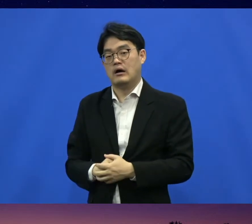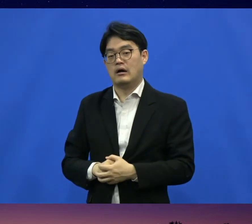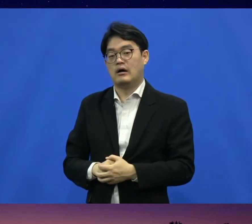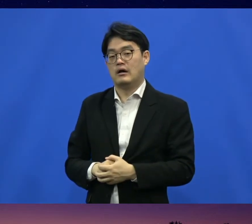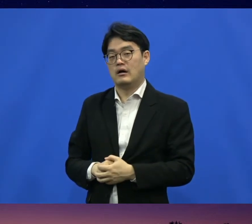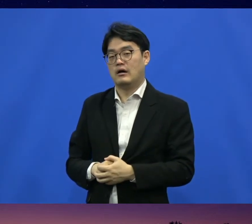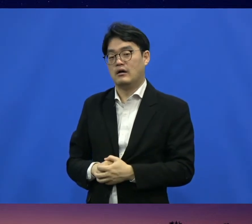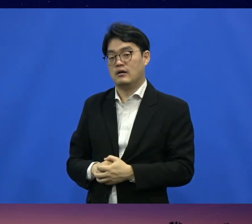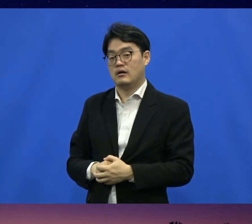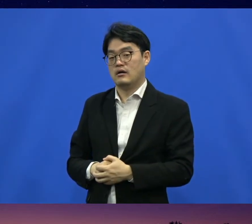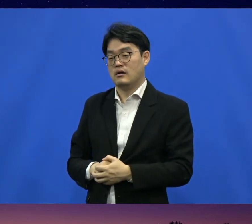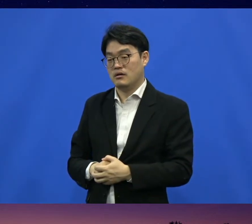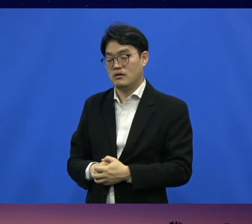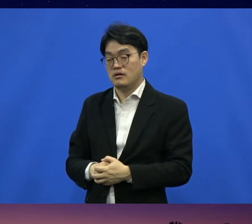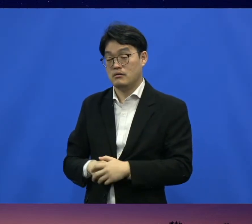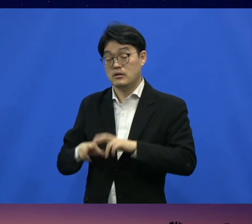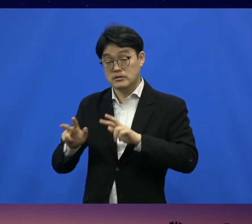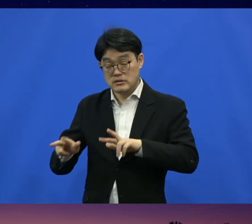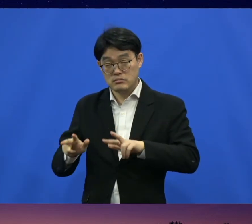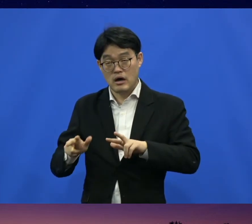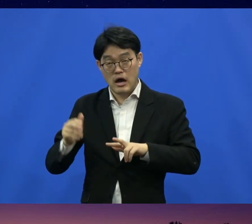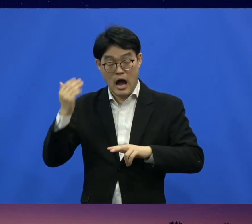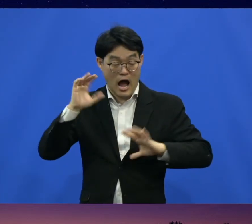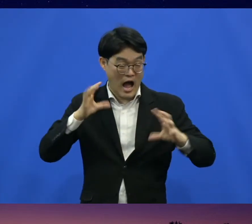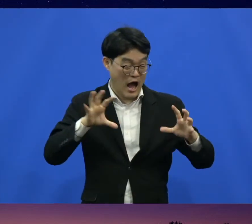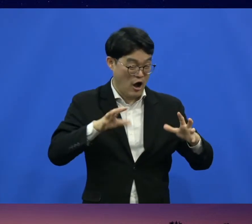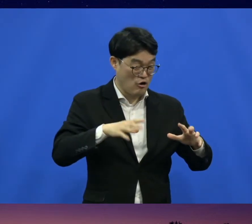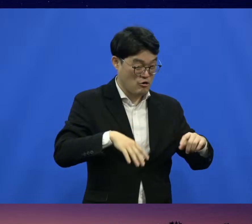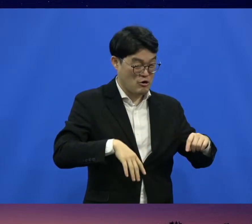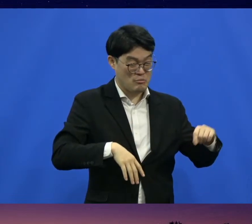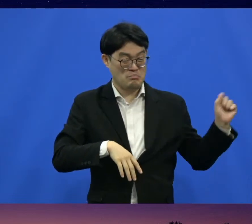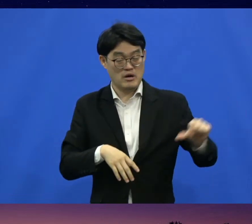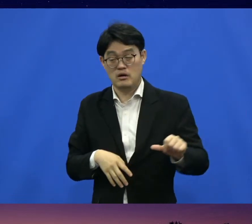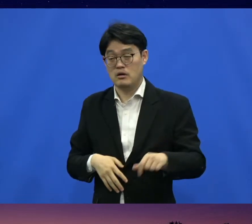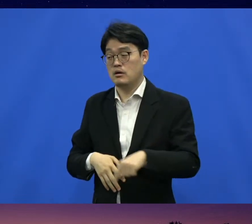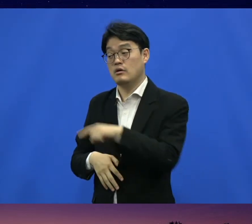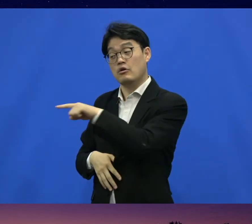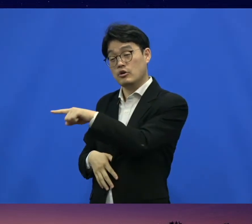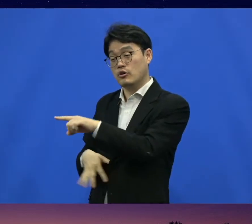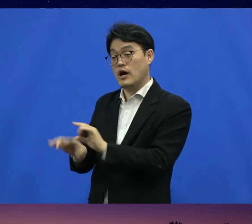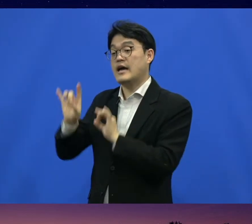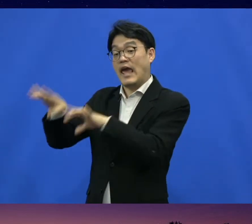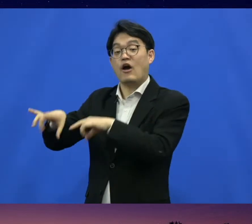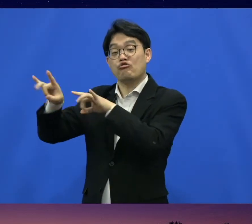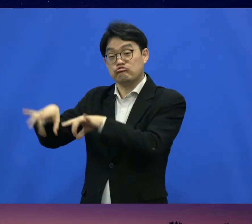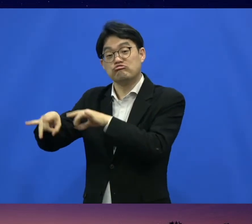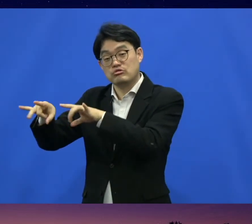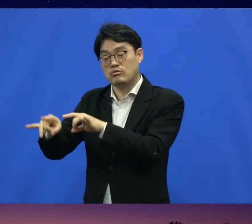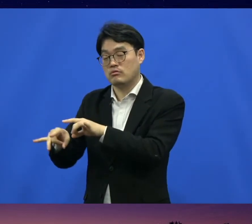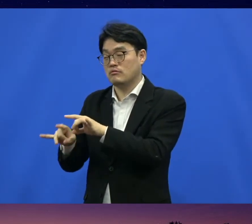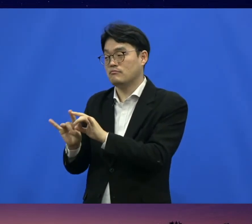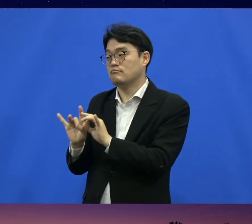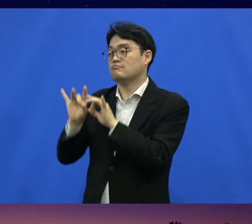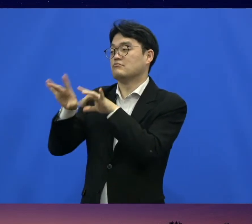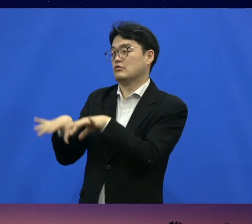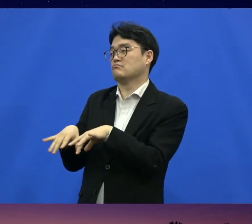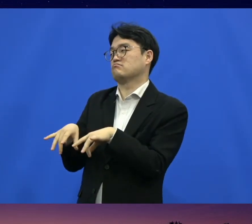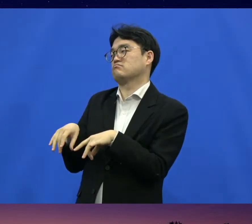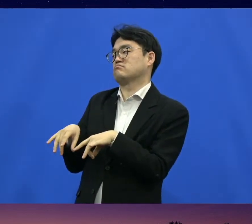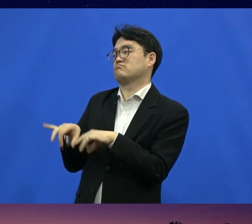빨라졌죠, 한국은. 거기는 뭐 캥거루도요 잘 안 뛰어요. 뭐 또 이게